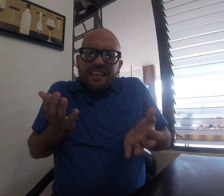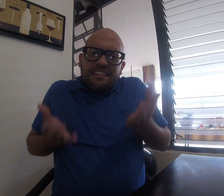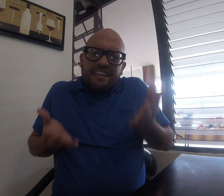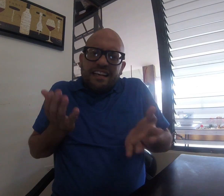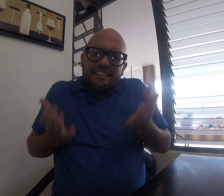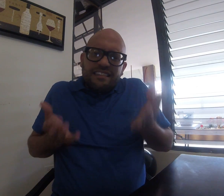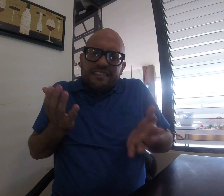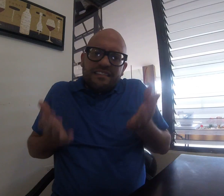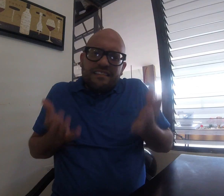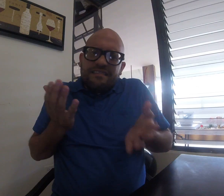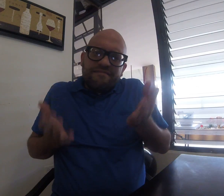Quizás